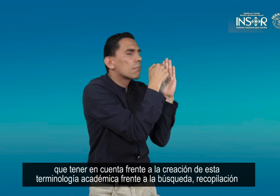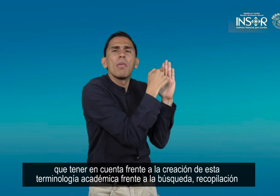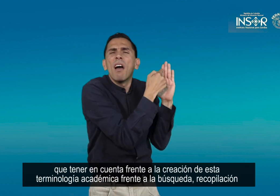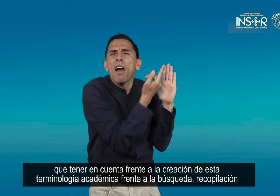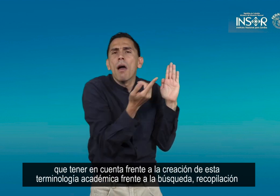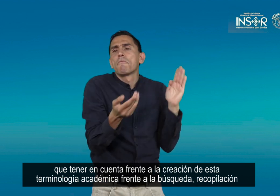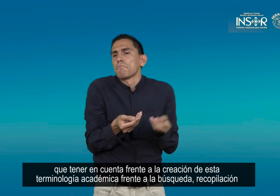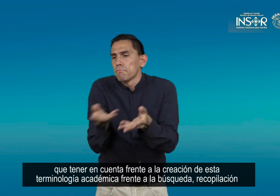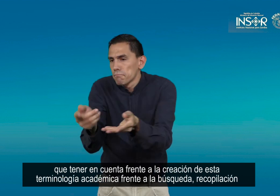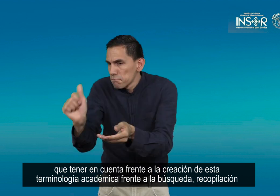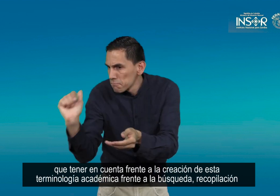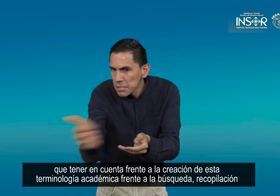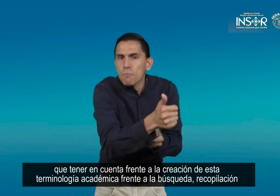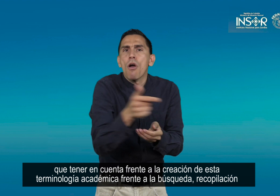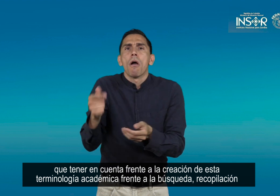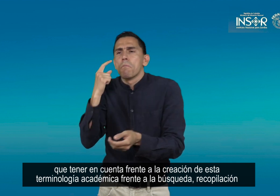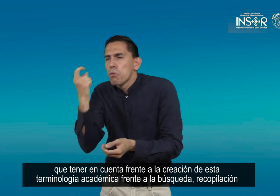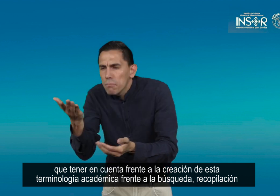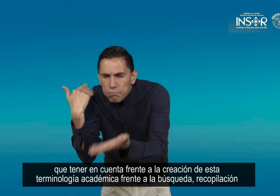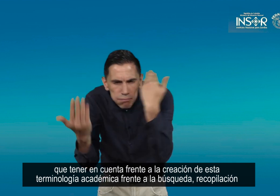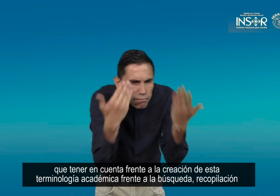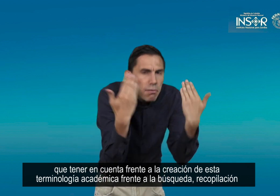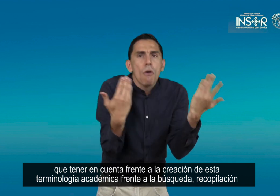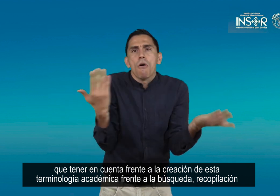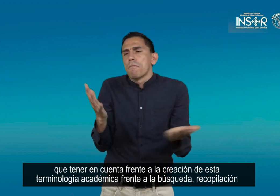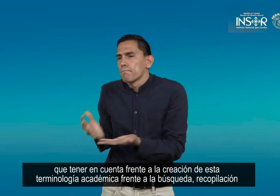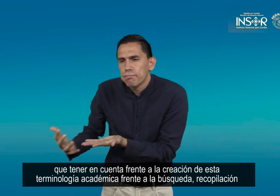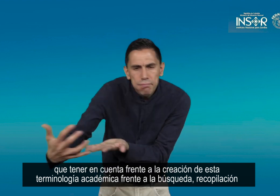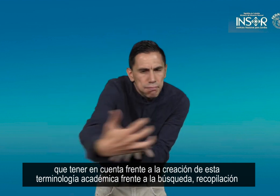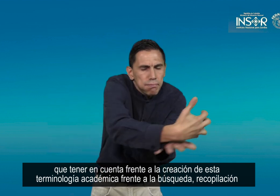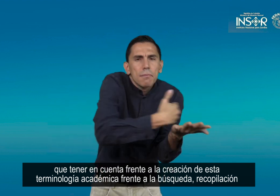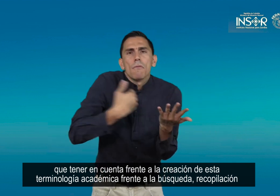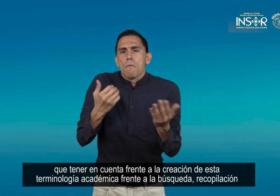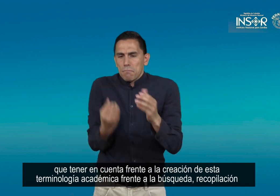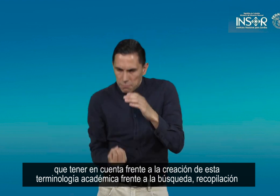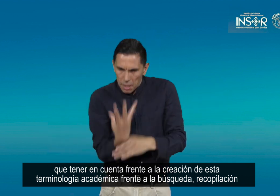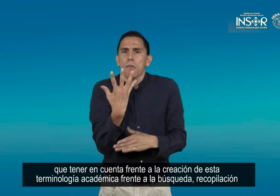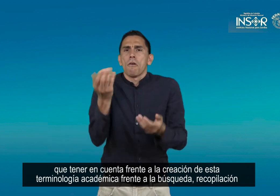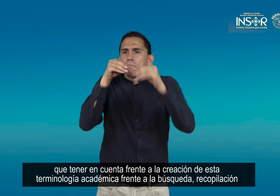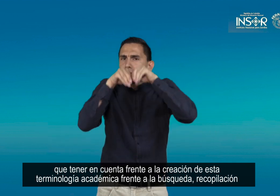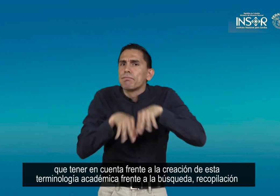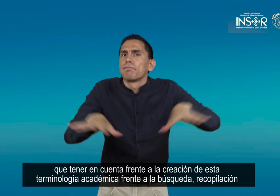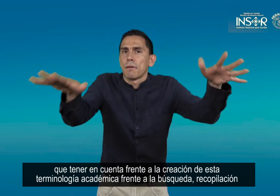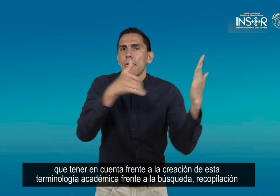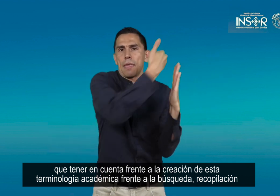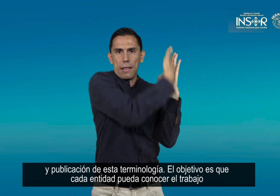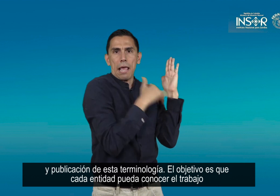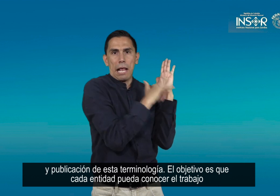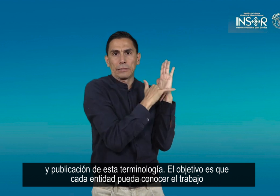frente a la creación de esta terminología académica, frente a la búsqueda, recopilación y